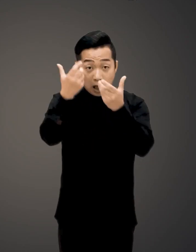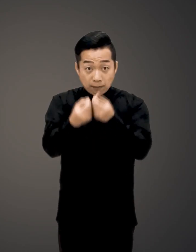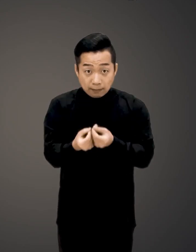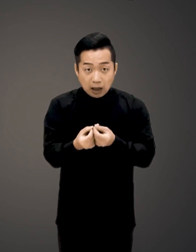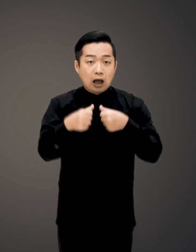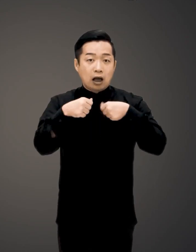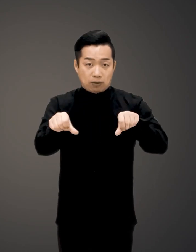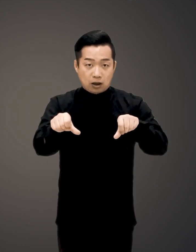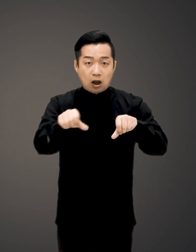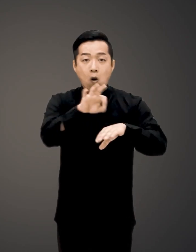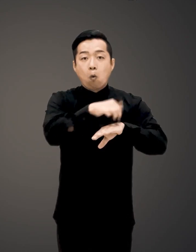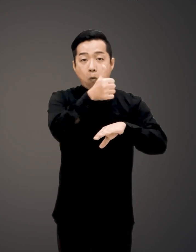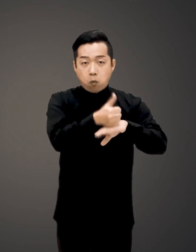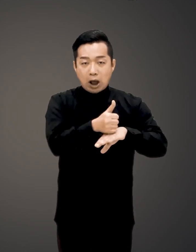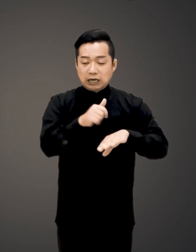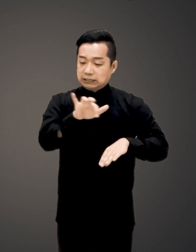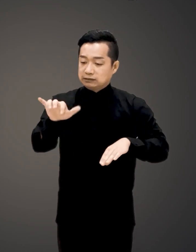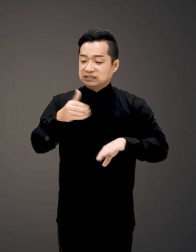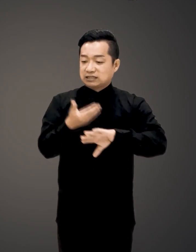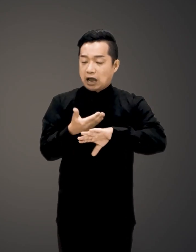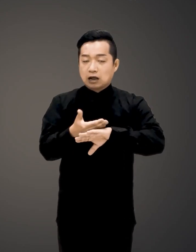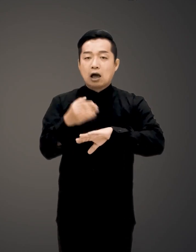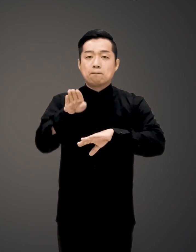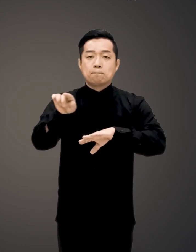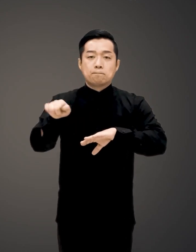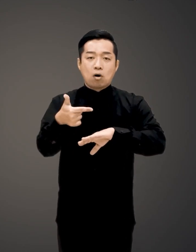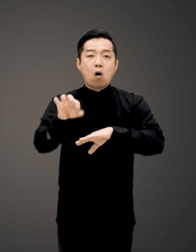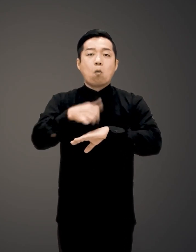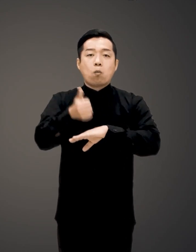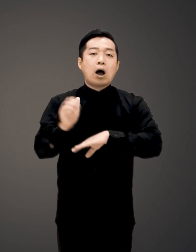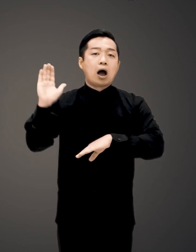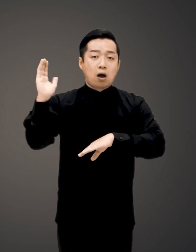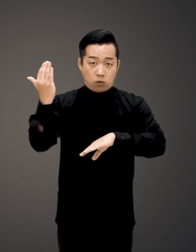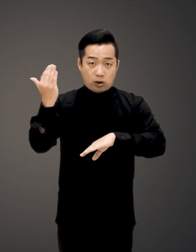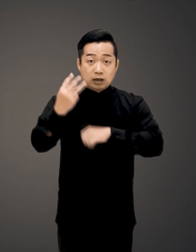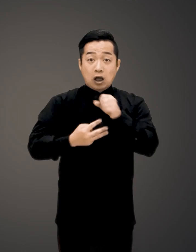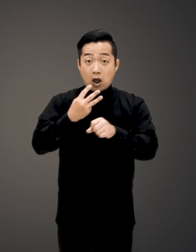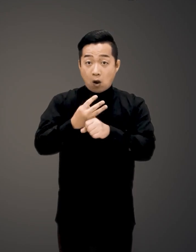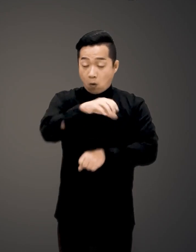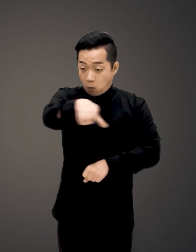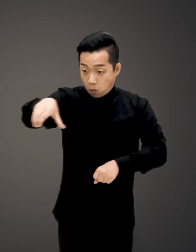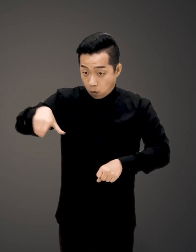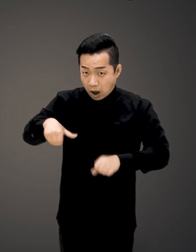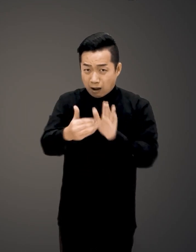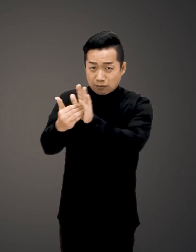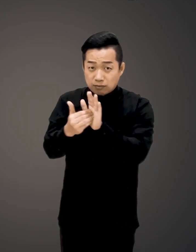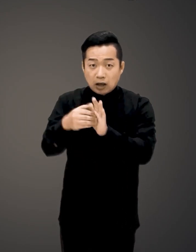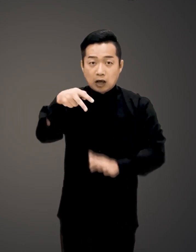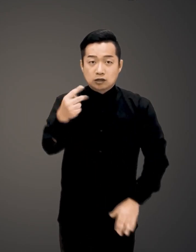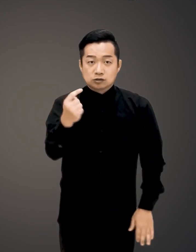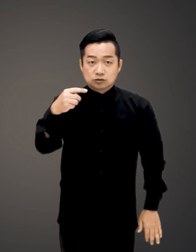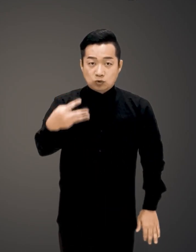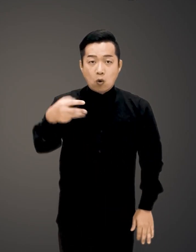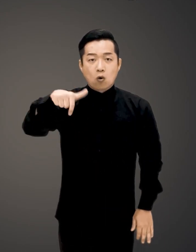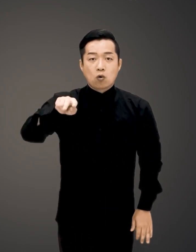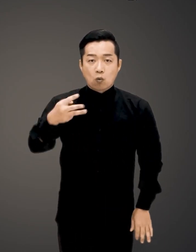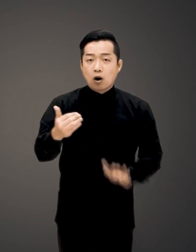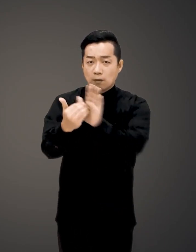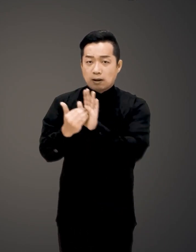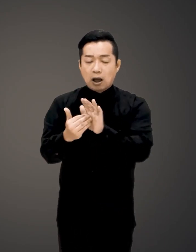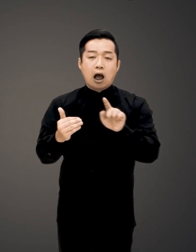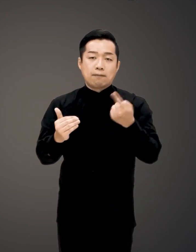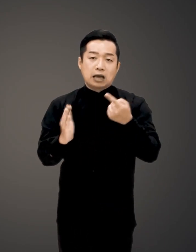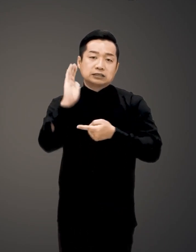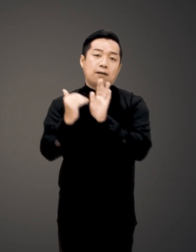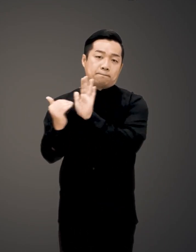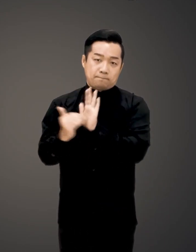다른 번왕이 되었던 것이다. 그는 3년 동안 변경을 지키며 돌궐의 침입을 100여 차례나 막았으며